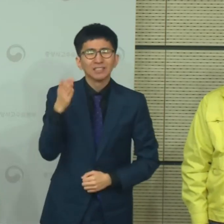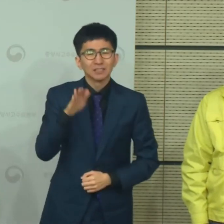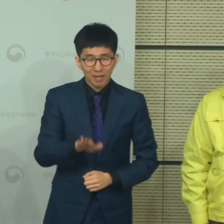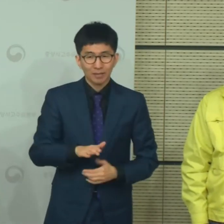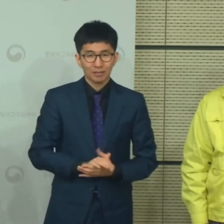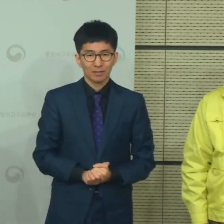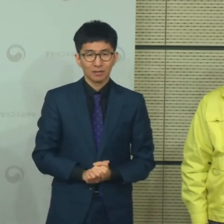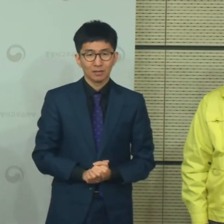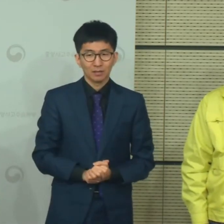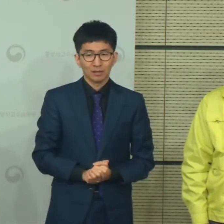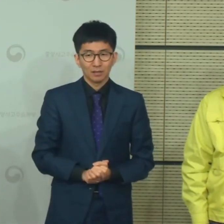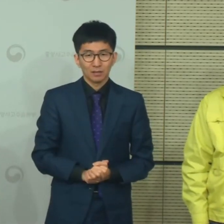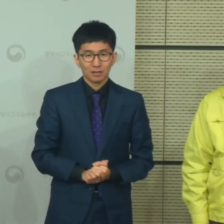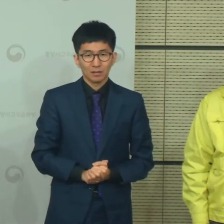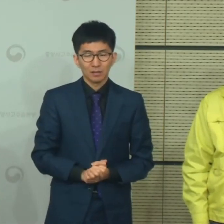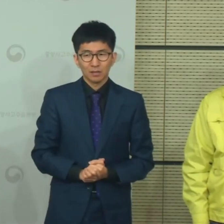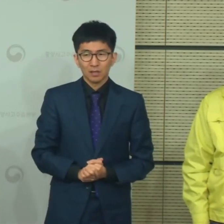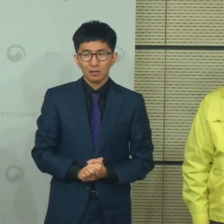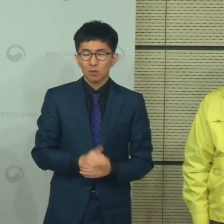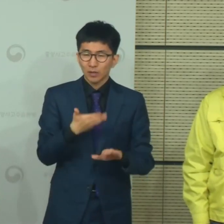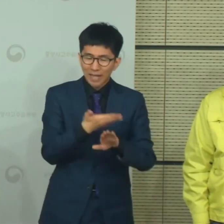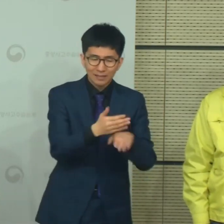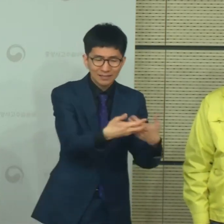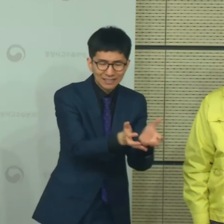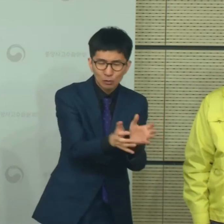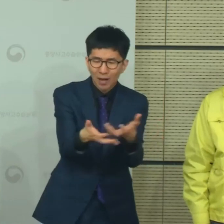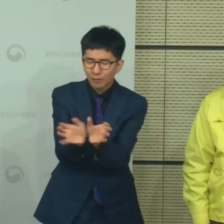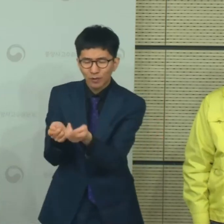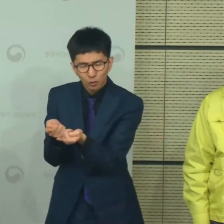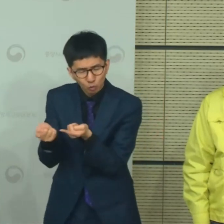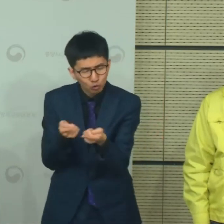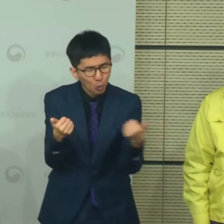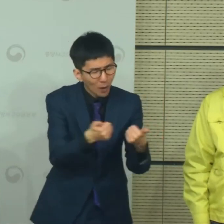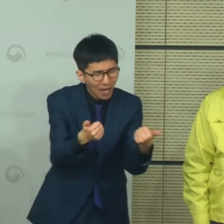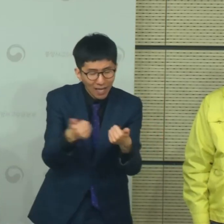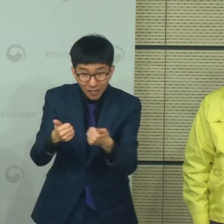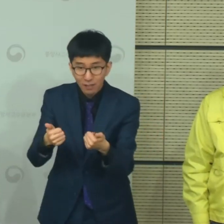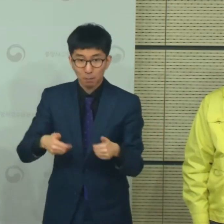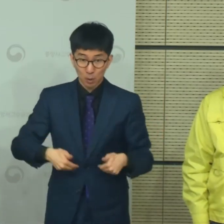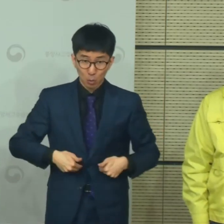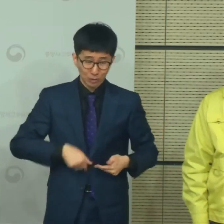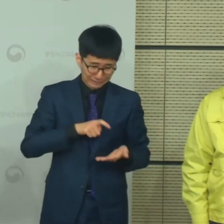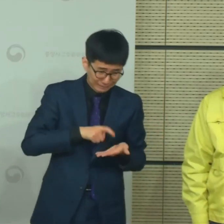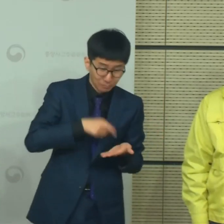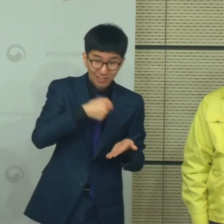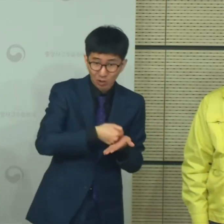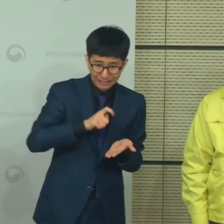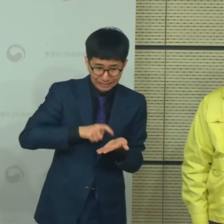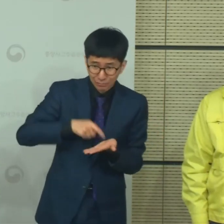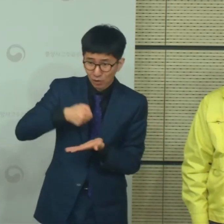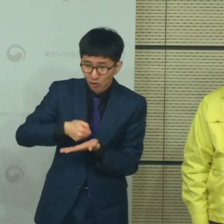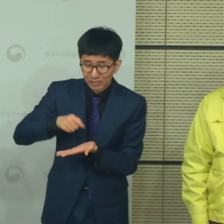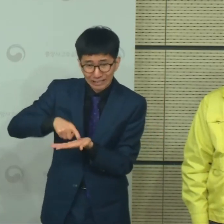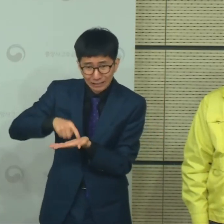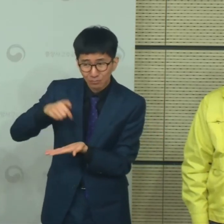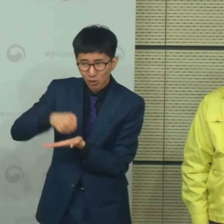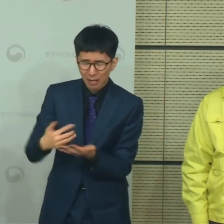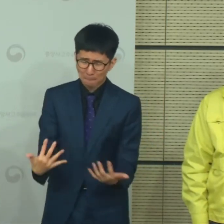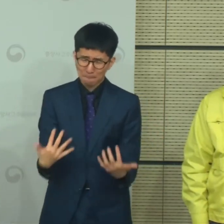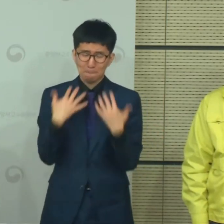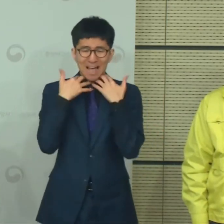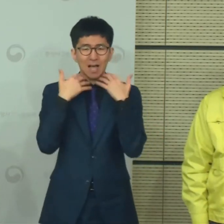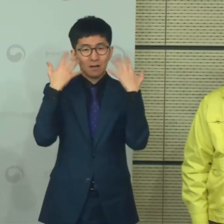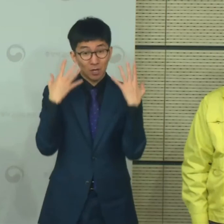저희가 지금 뭐 여러 가지 조율도 해야 되고 매우 또 신속하고 긴급한 결정도 굉장히 많이 하고 있습니다.